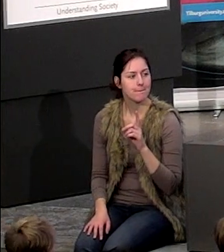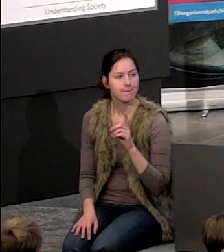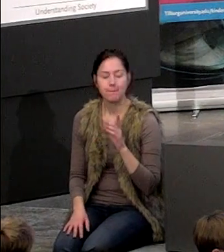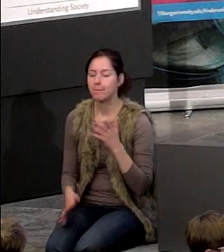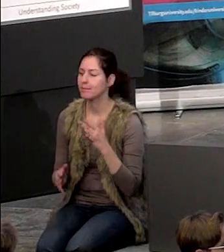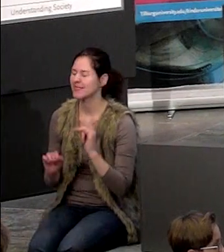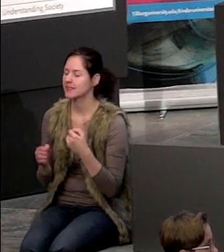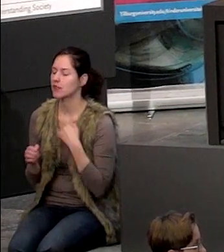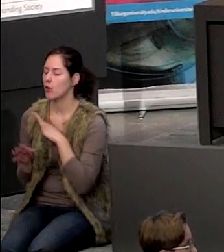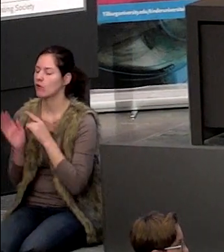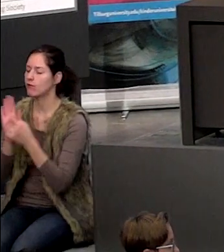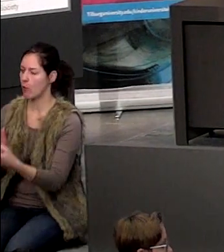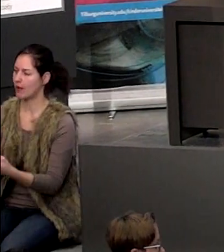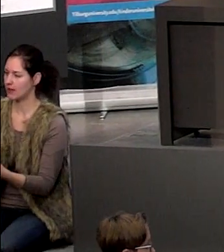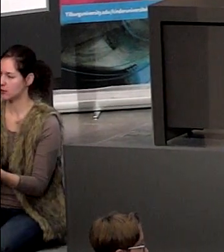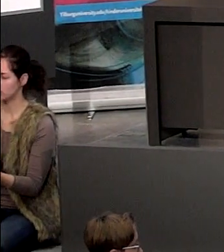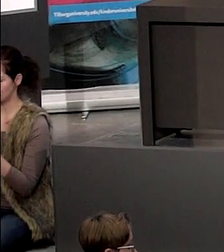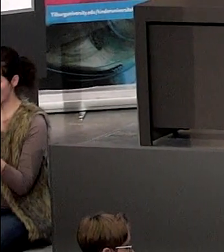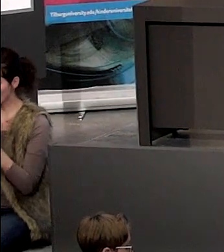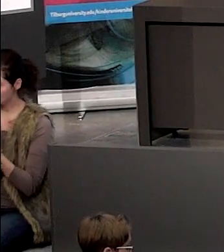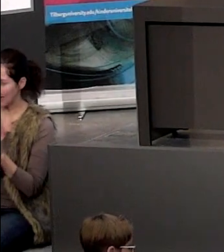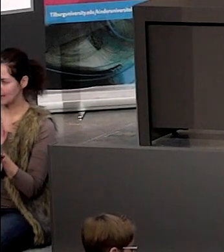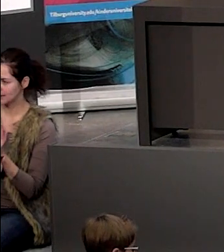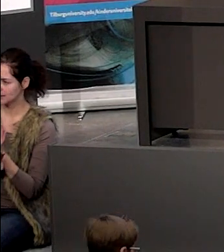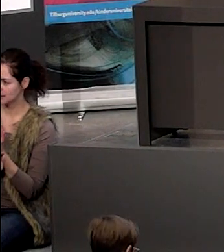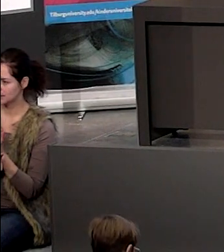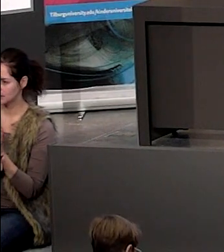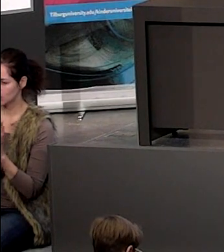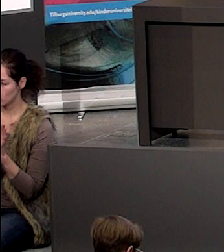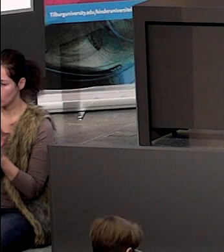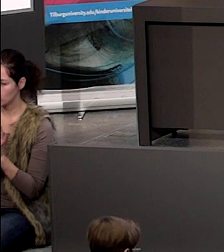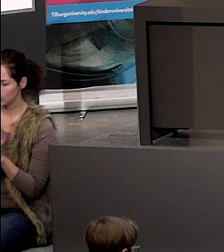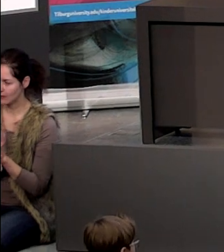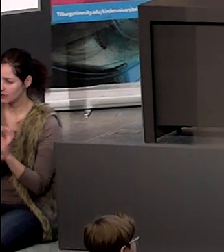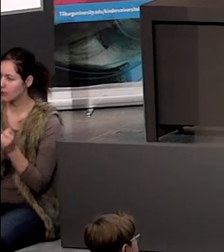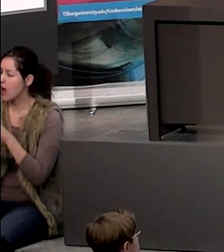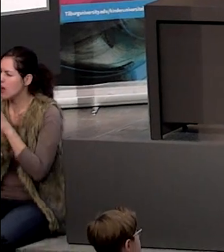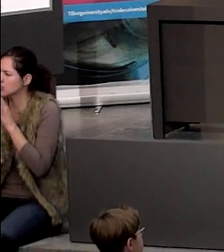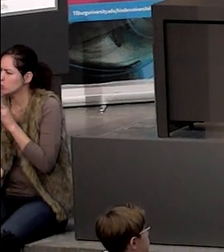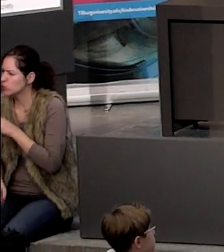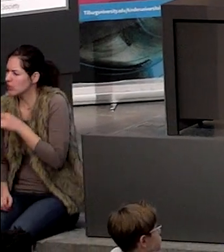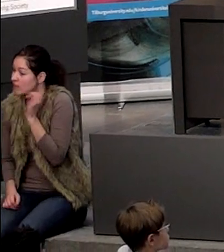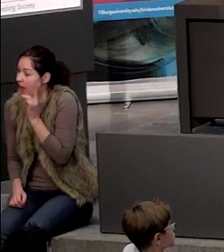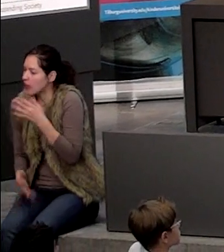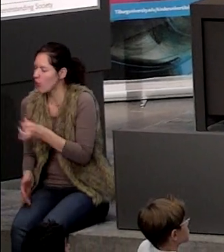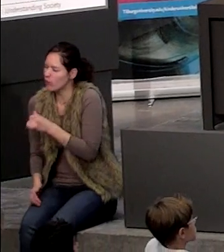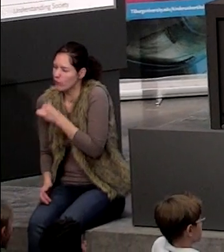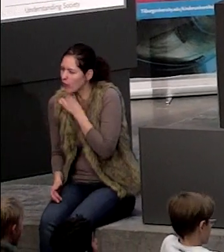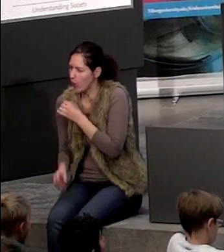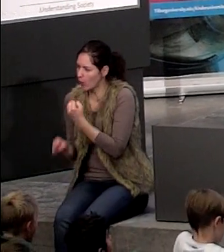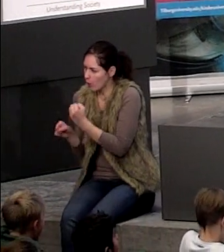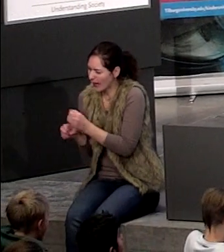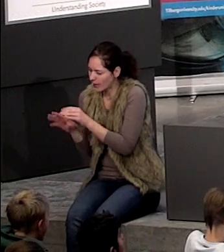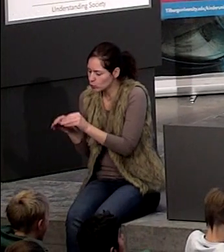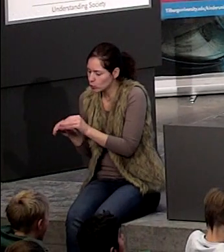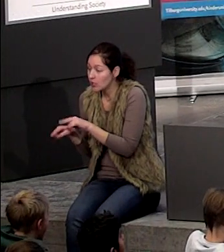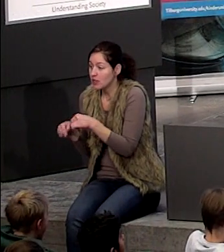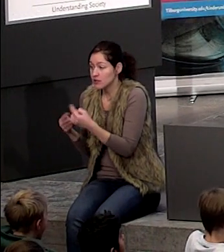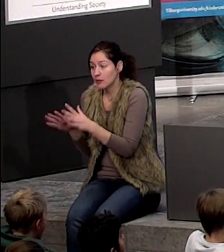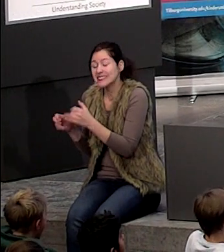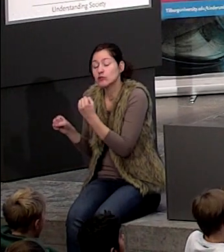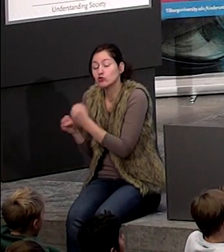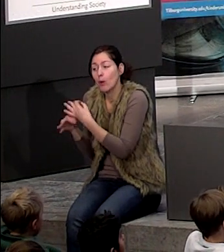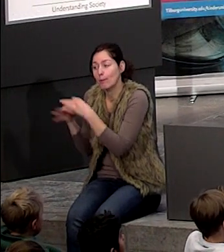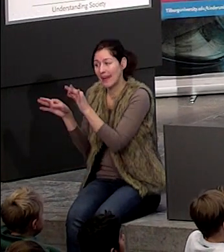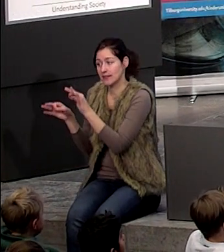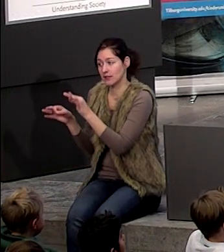voorbeeldje, dat geldt voor onderwijs soms ook een beetje, maar als je heel vuil werk moet doen of heel gevaarlijk werk moet doen, dan is het misschien toch beter